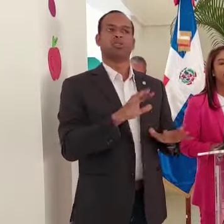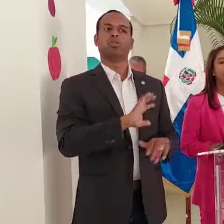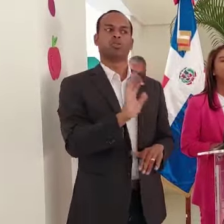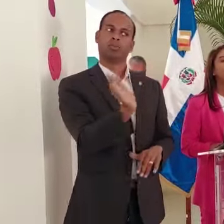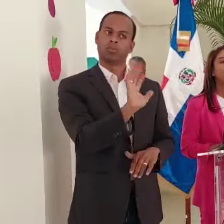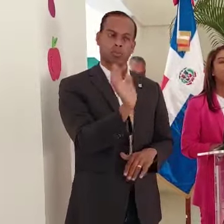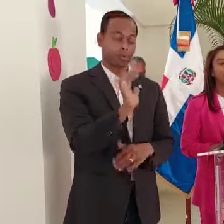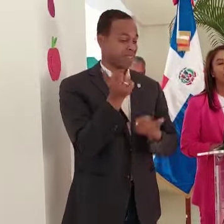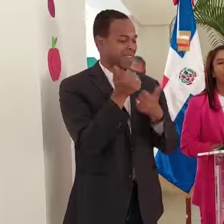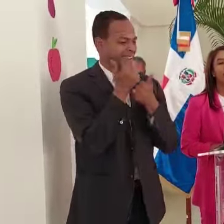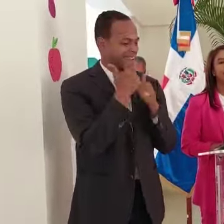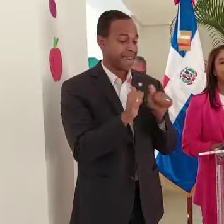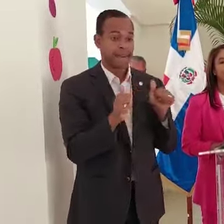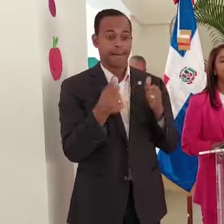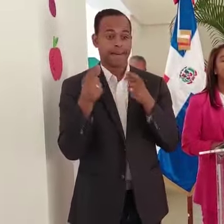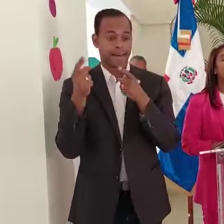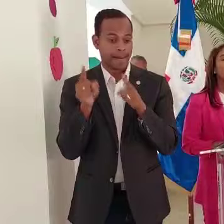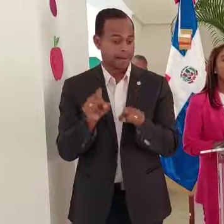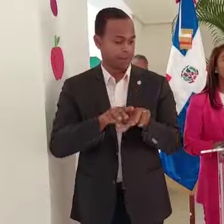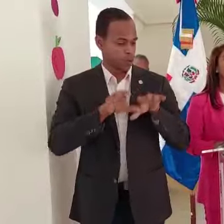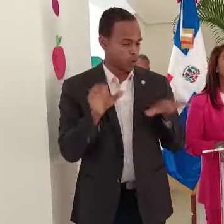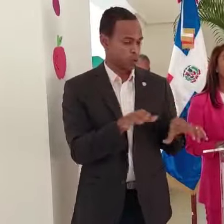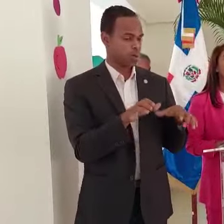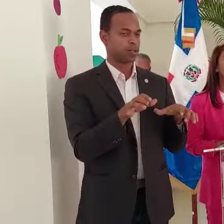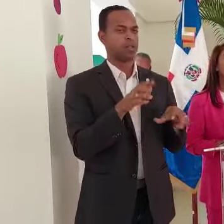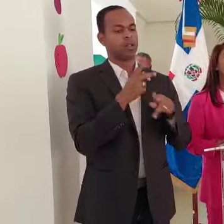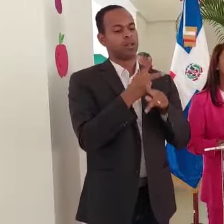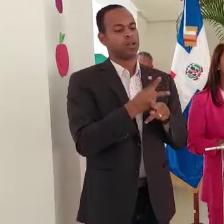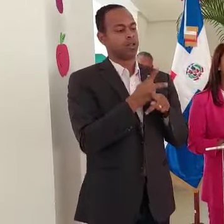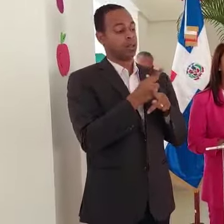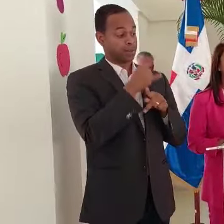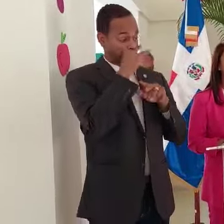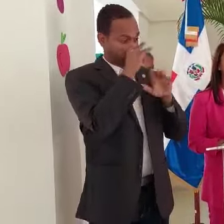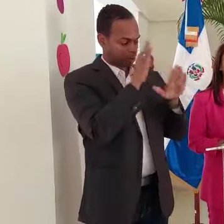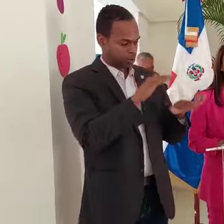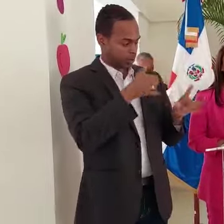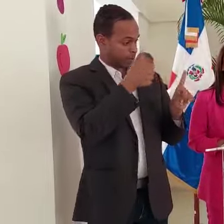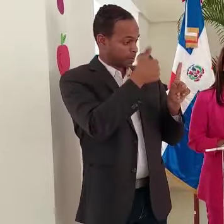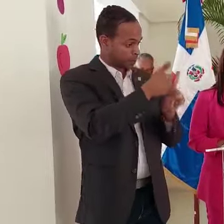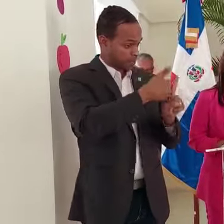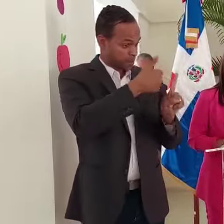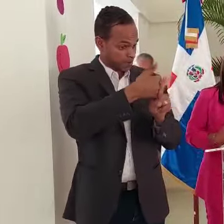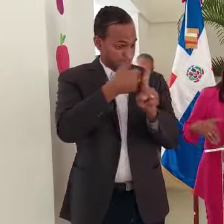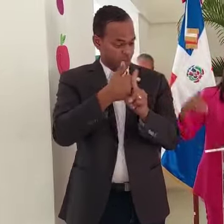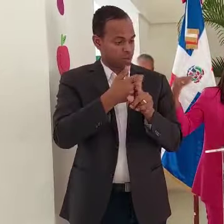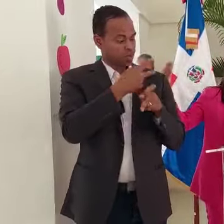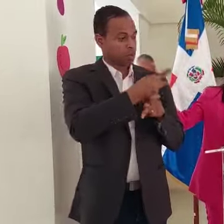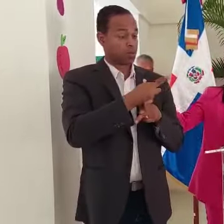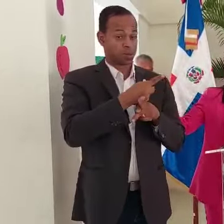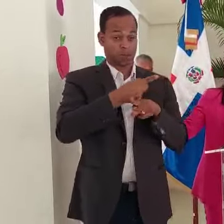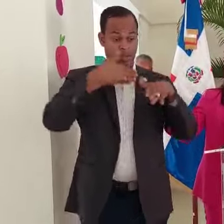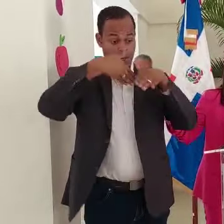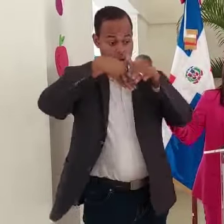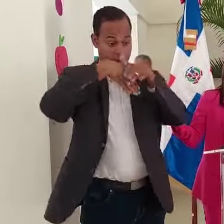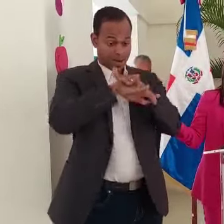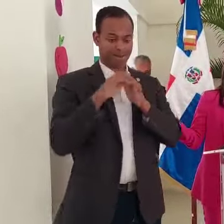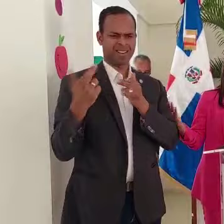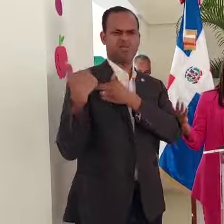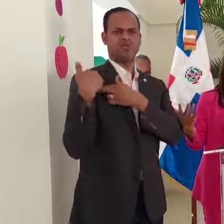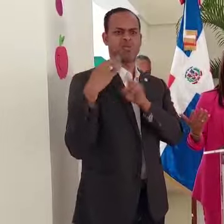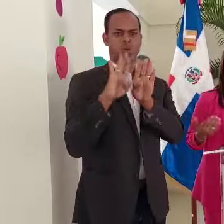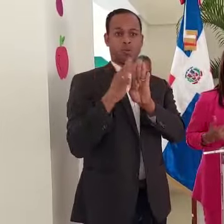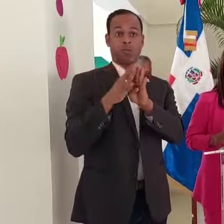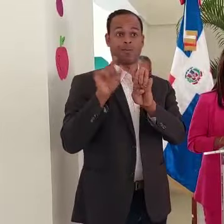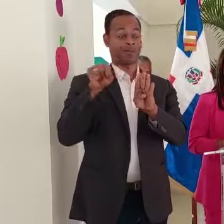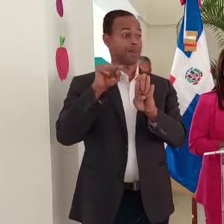ocurrir aquí, que todo lo que vayan a hacer, cuiden a cada infante que entra aquí, desde el portero que va a ser